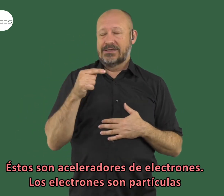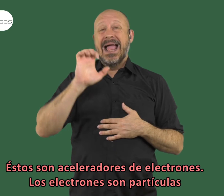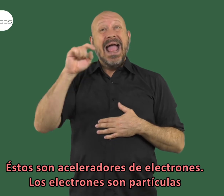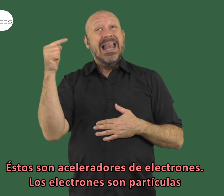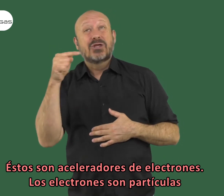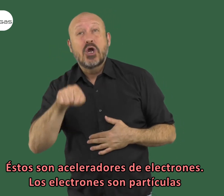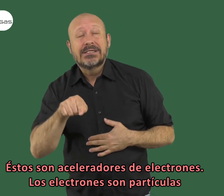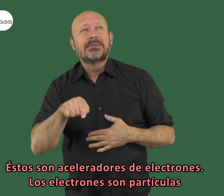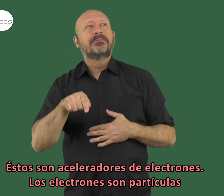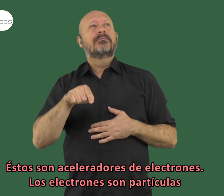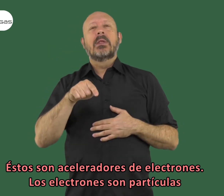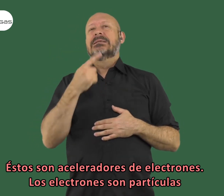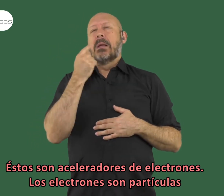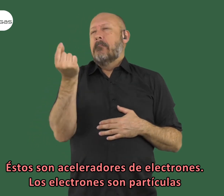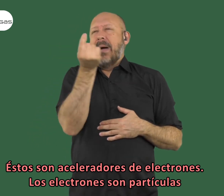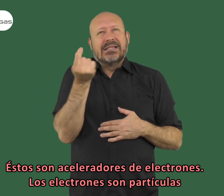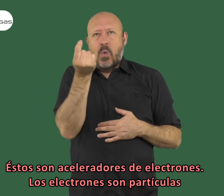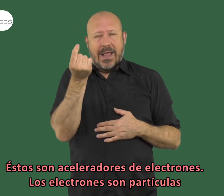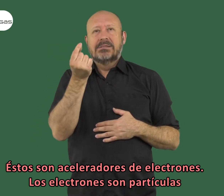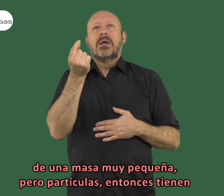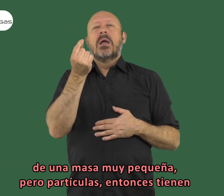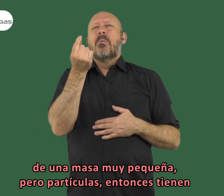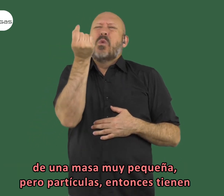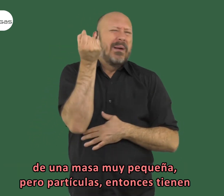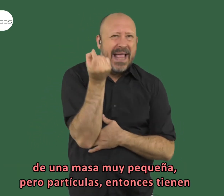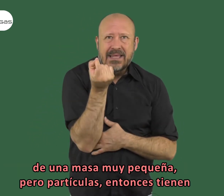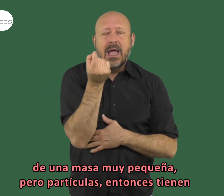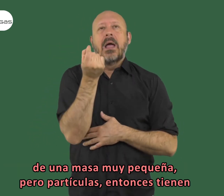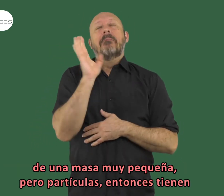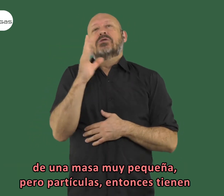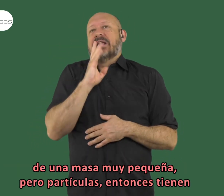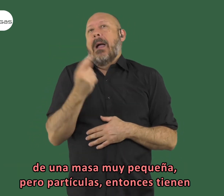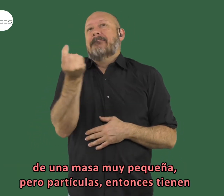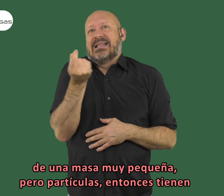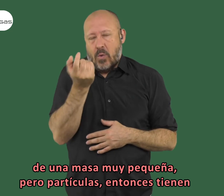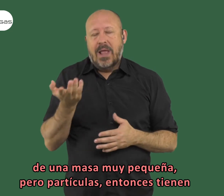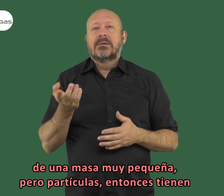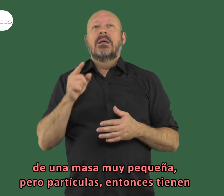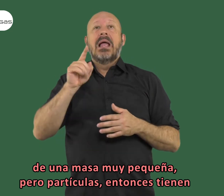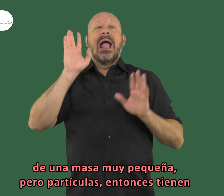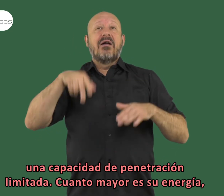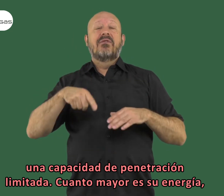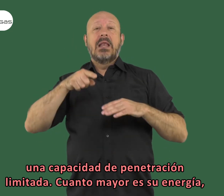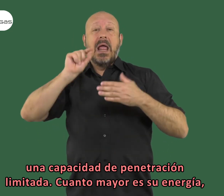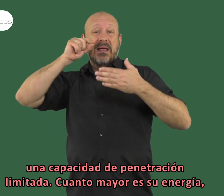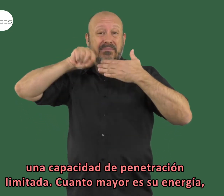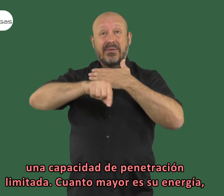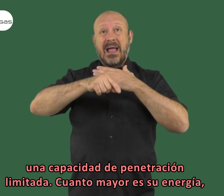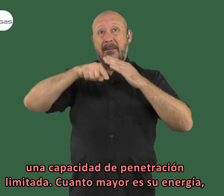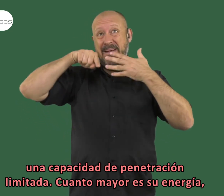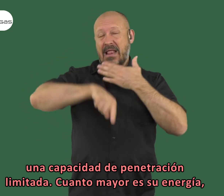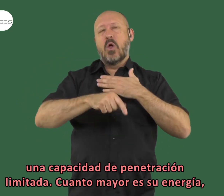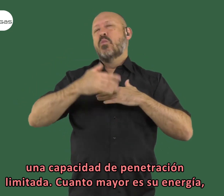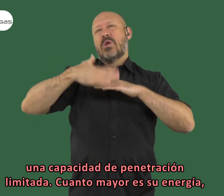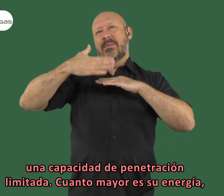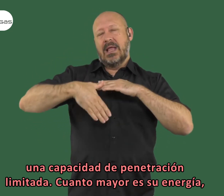de electrones. Los electrones son partículas de una masa muy pequeña, pero partículas. Entonces tienen una capacidad de